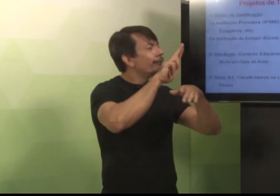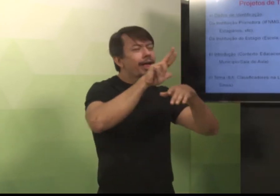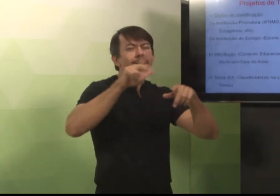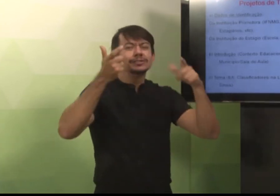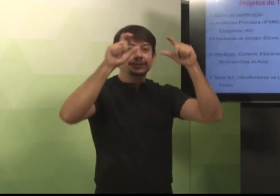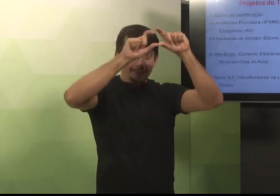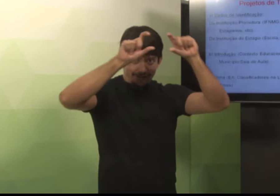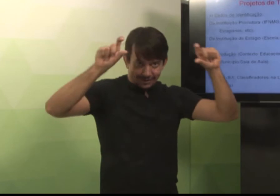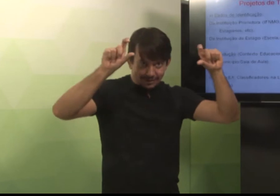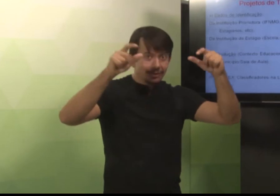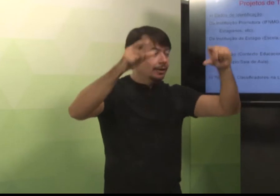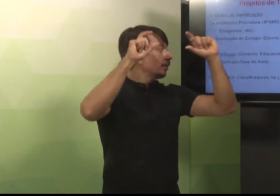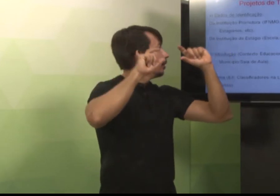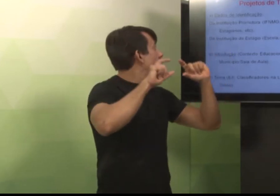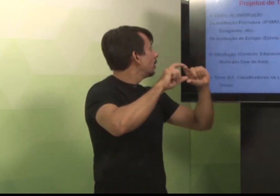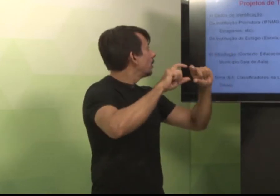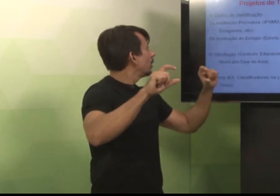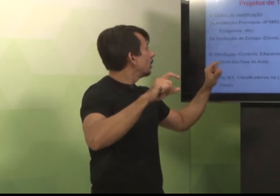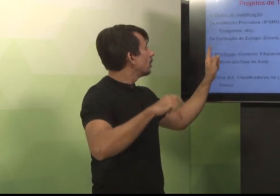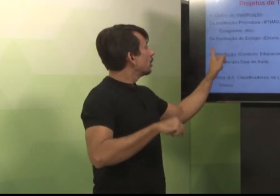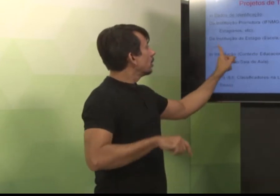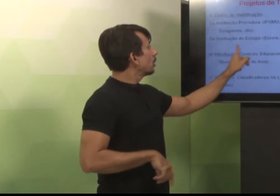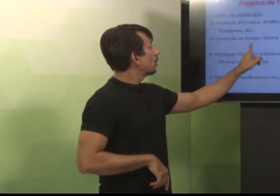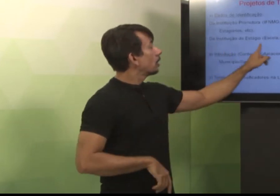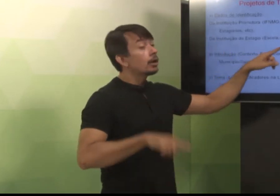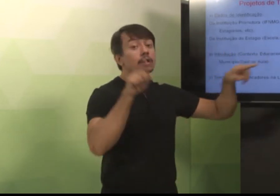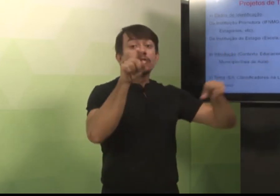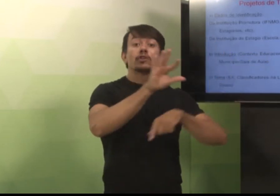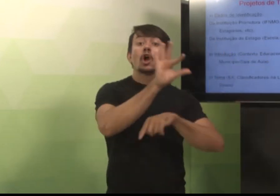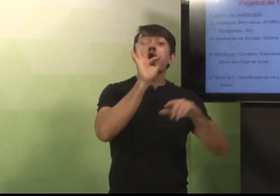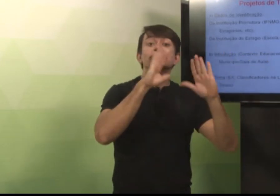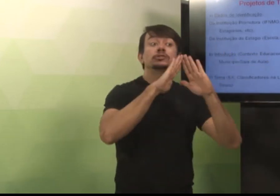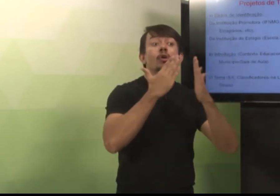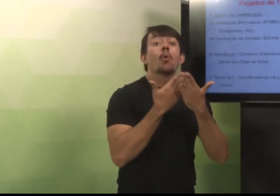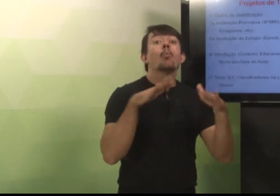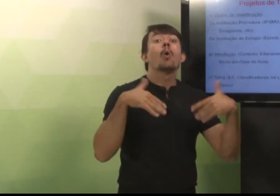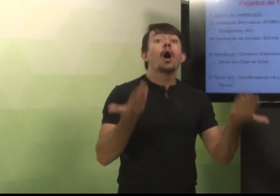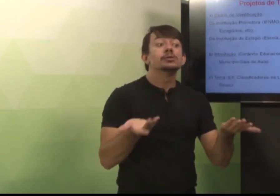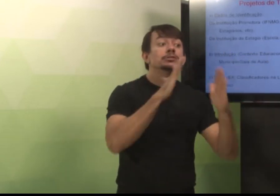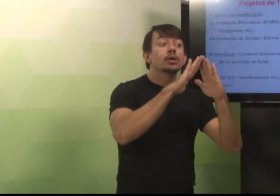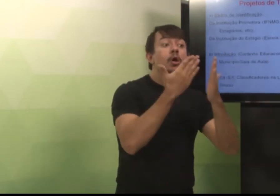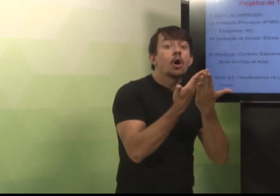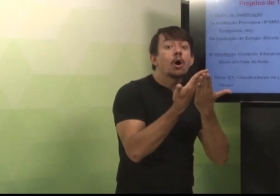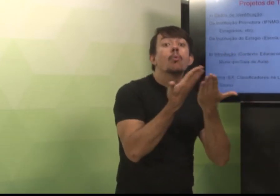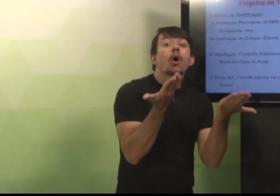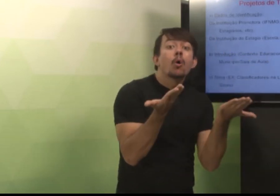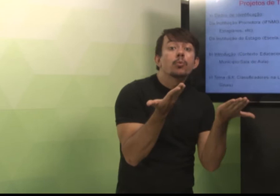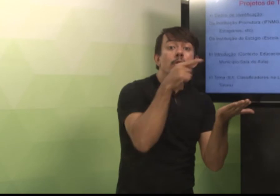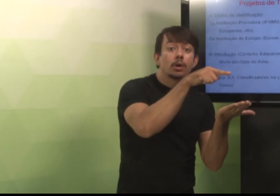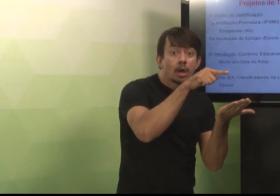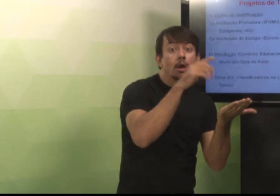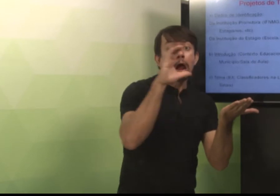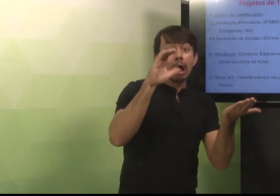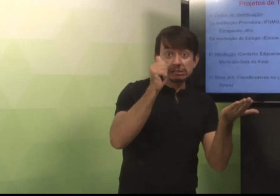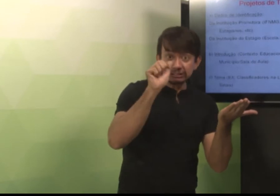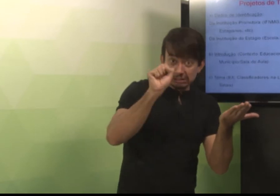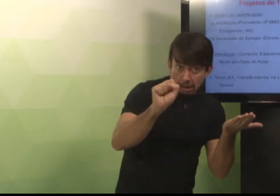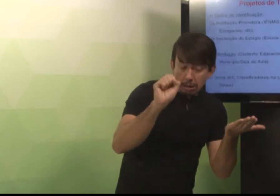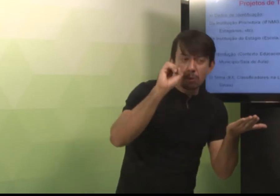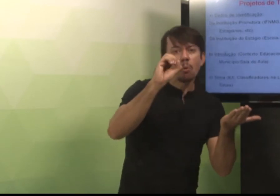qual a disciplina, nesse caso estágio. Preencham essas informações. Logo após, qual escola você